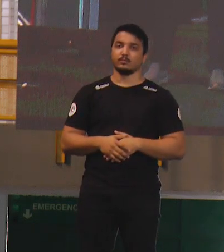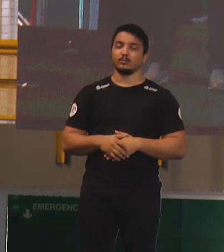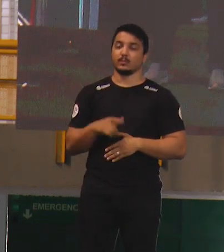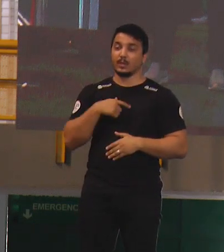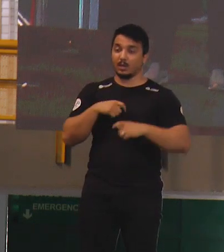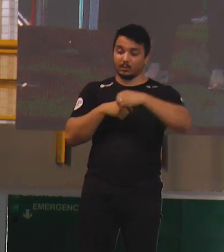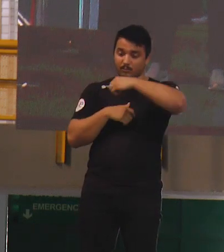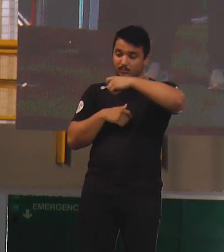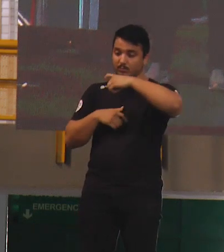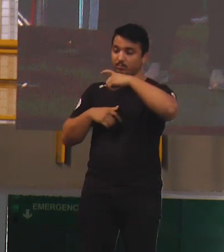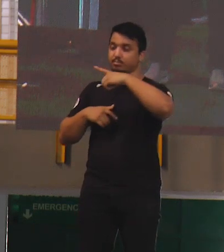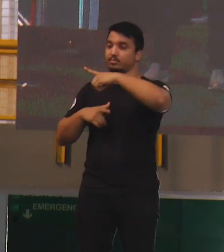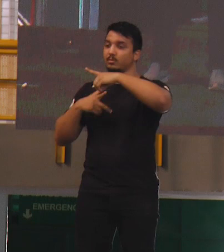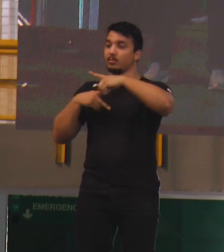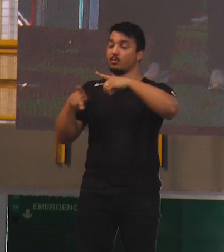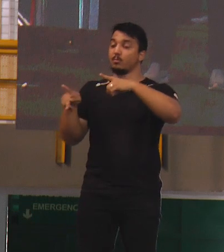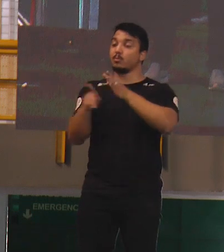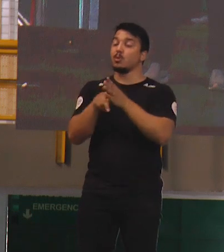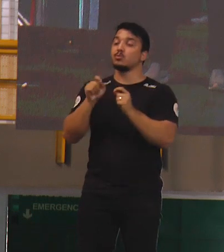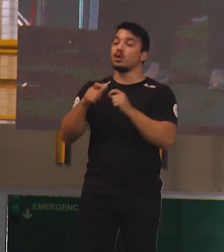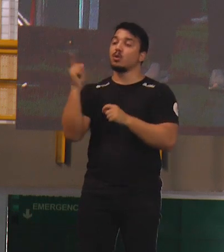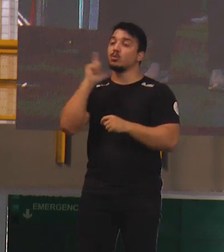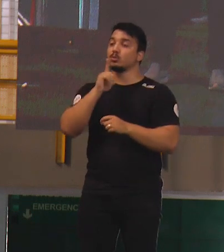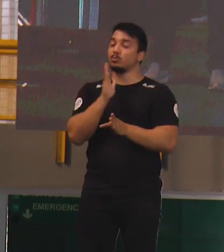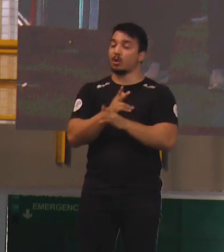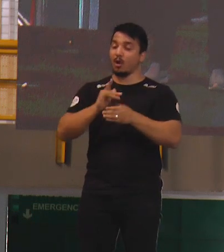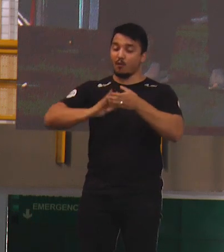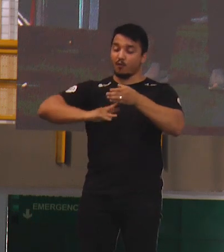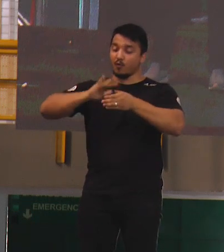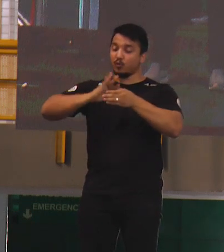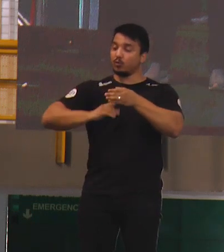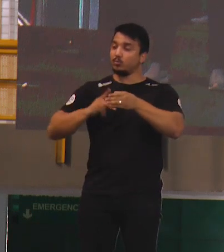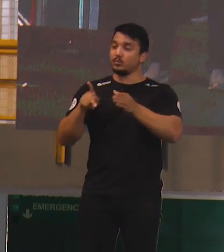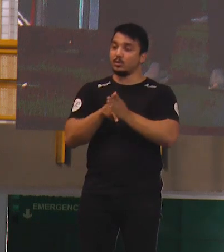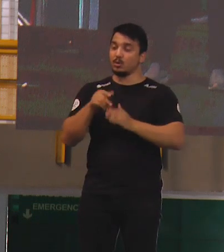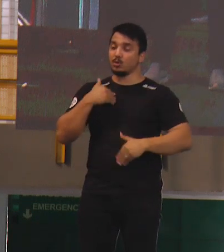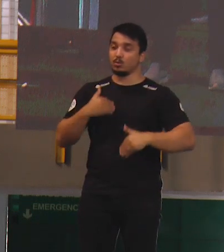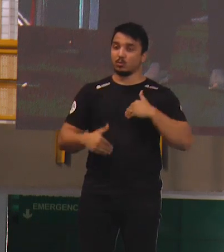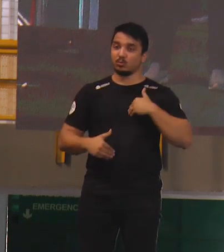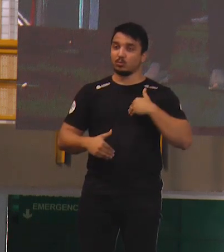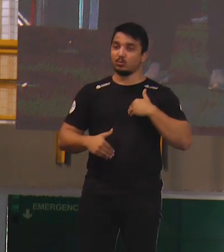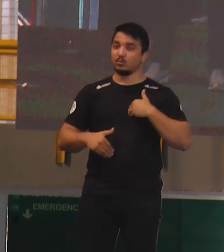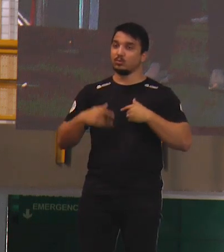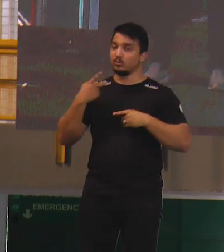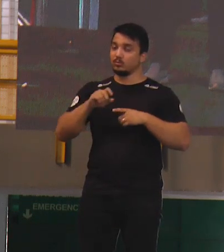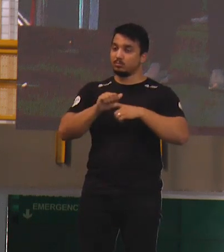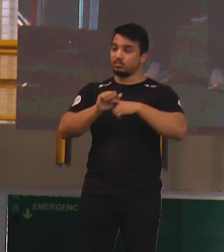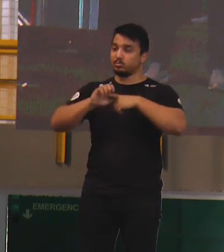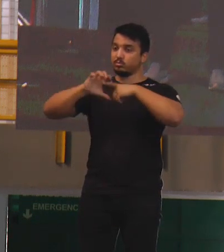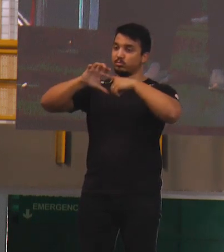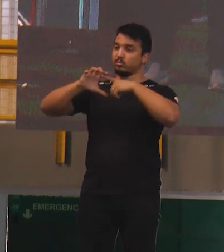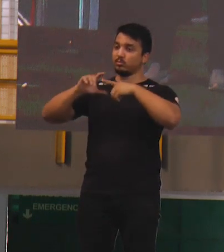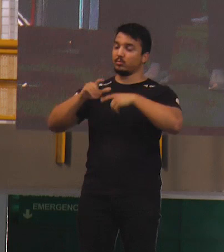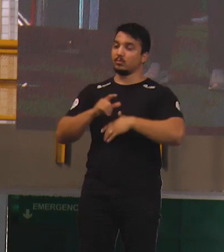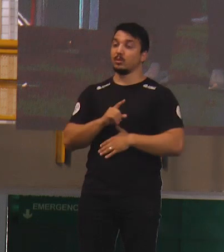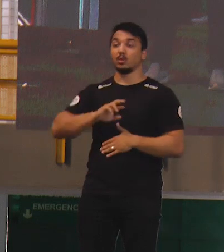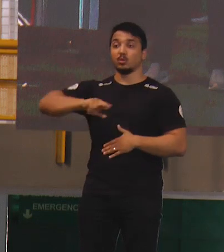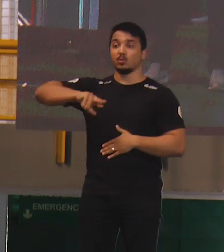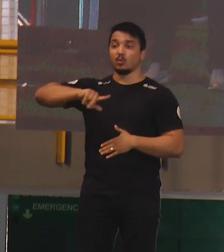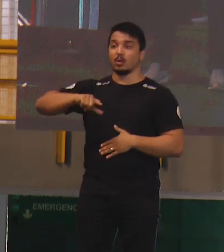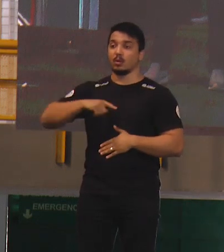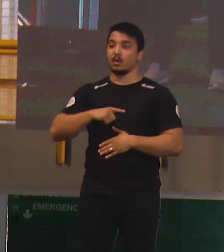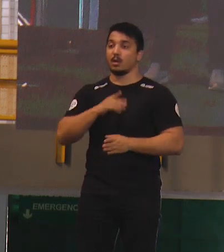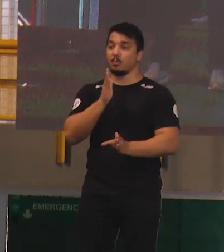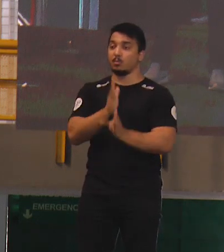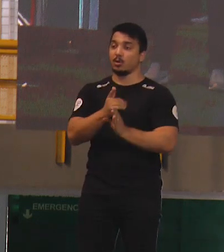ereção peniana é causada pelo aumento do volume do corpo esponjoso? Não, na